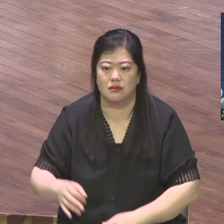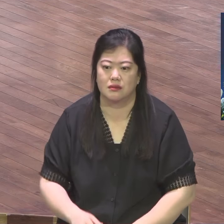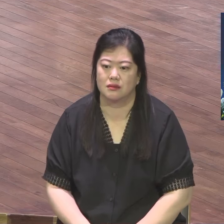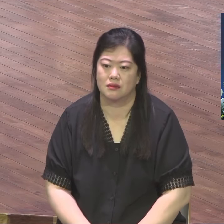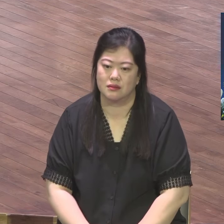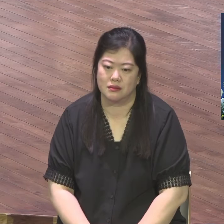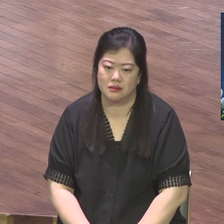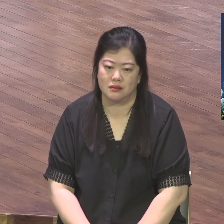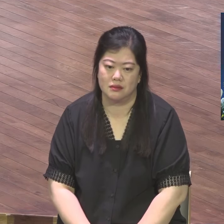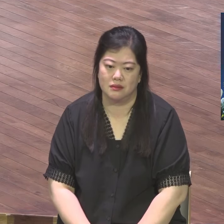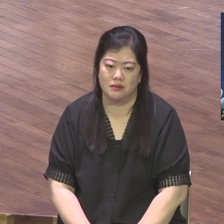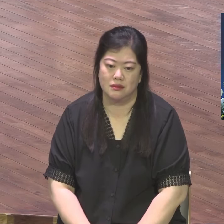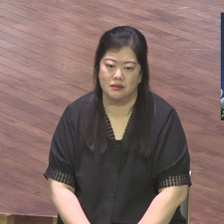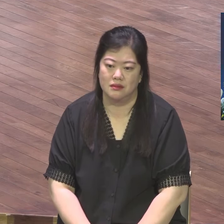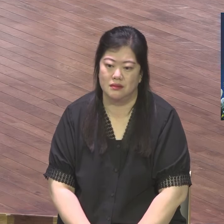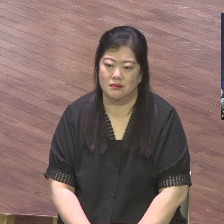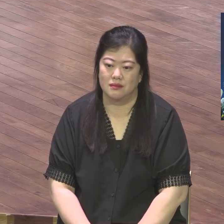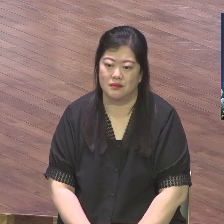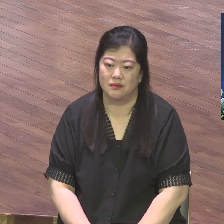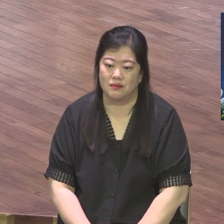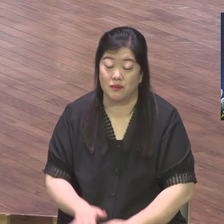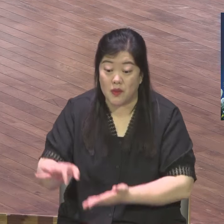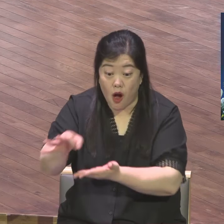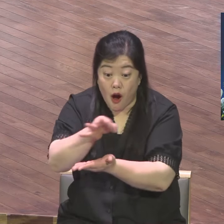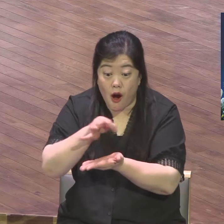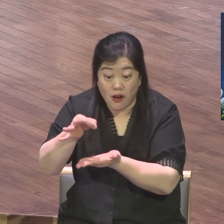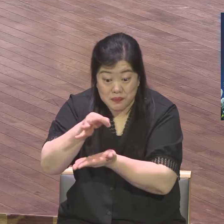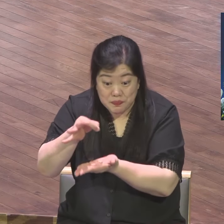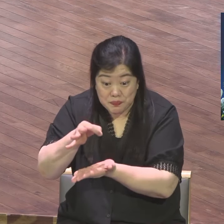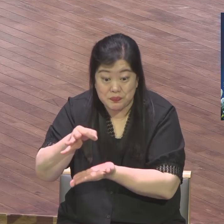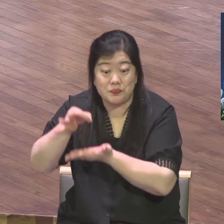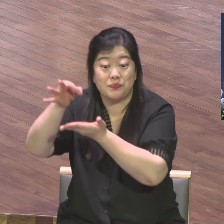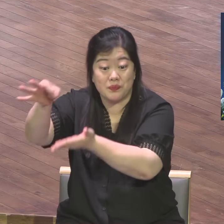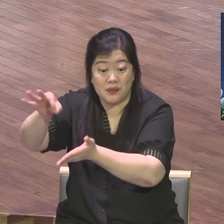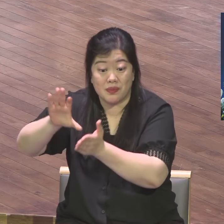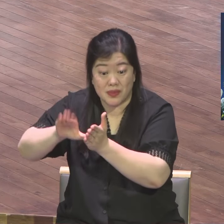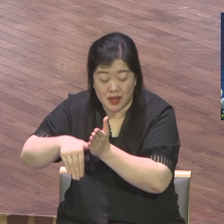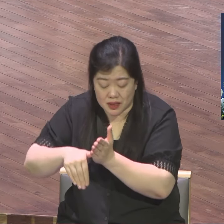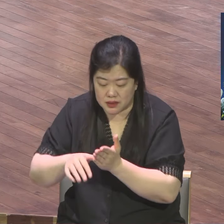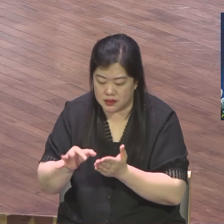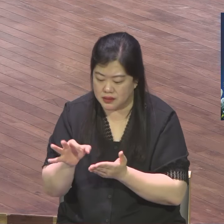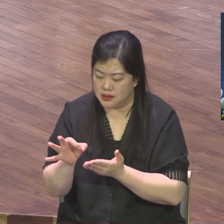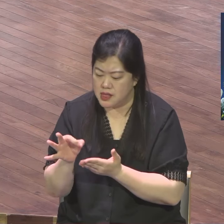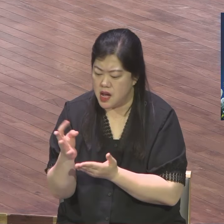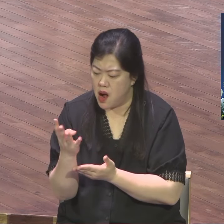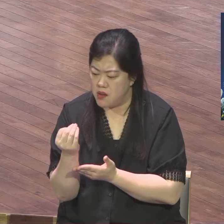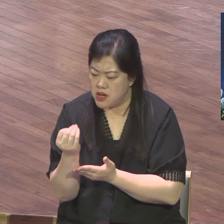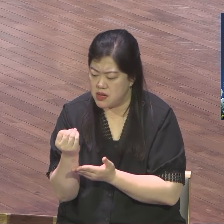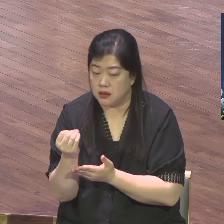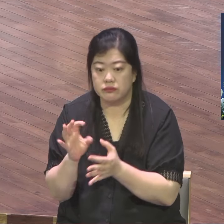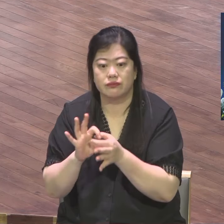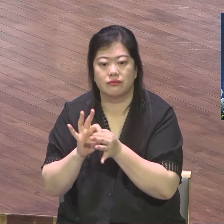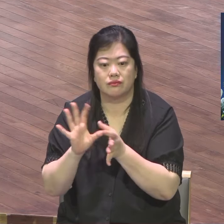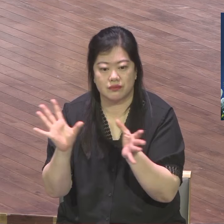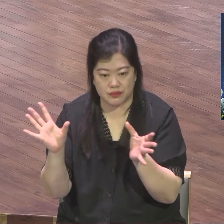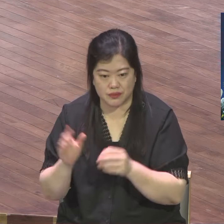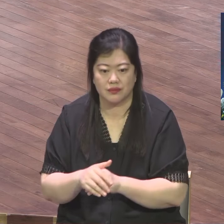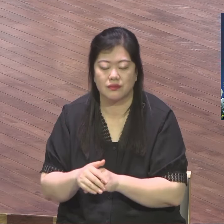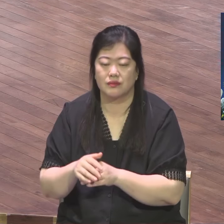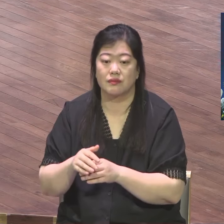온라인으로 하나님 앞에만 하나님 앞에 드리고 하나님 앞에 드리고 온라인으로 다